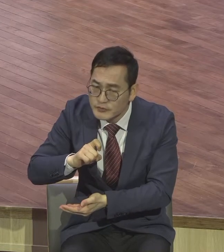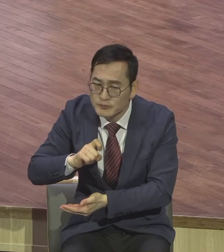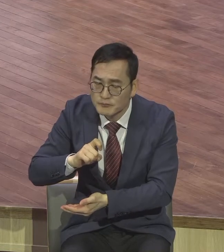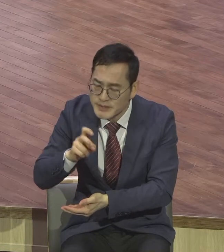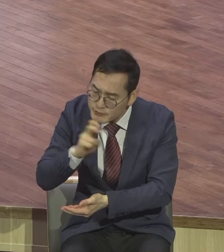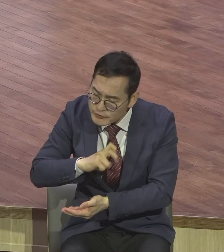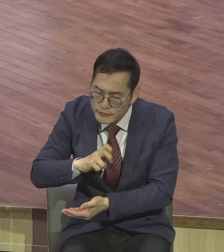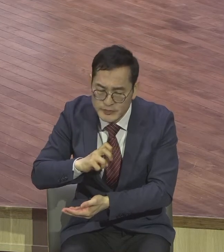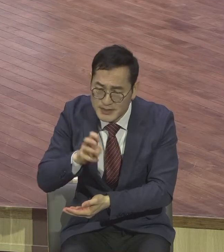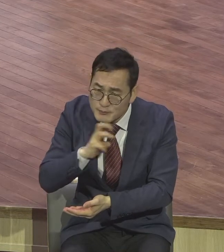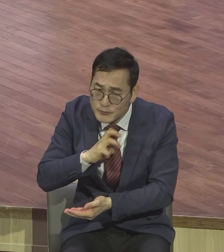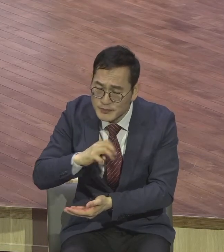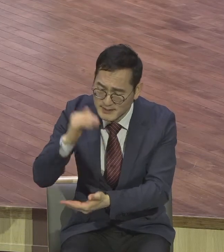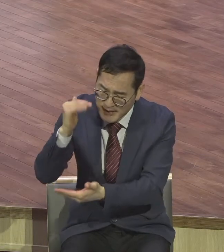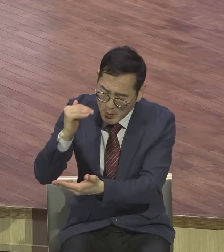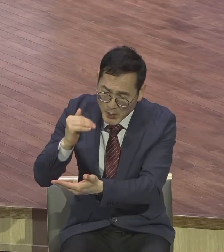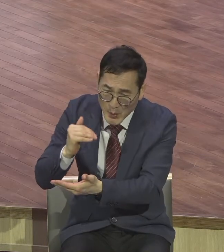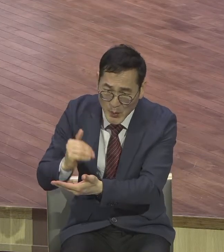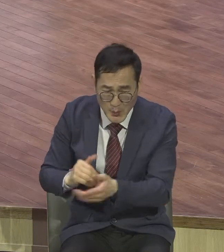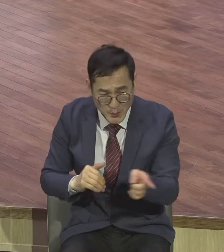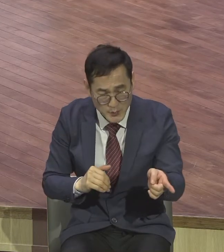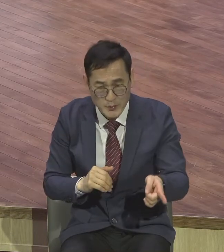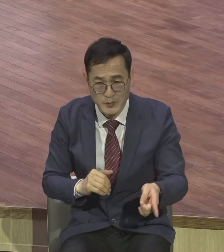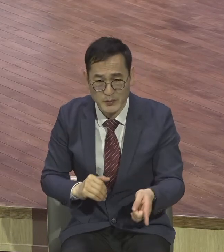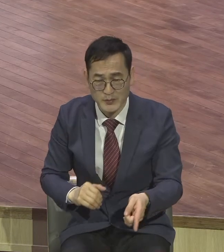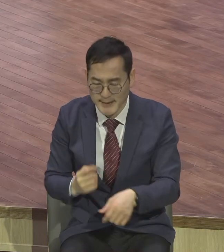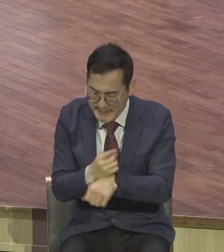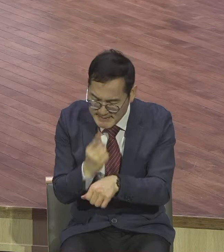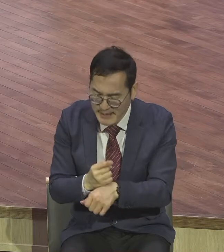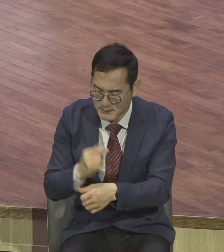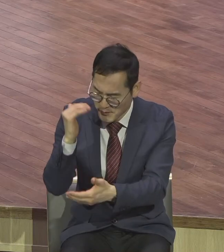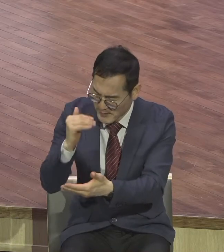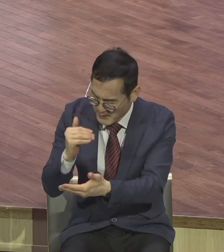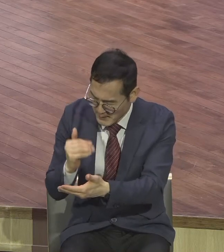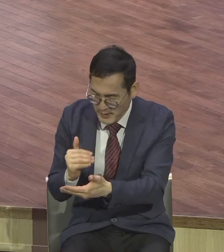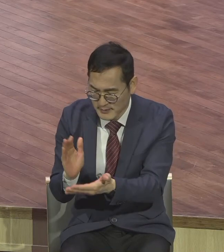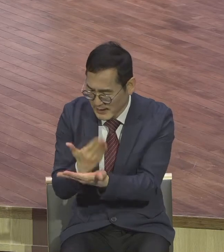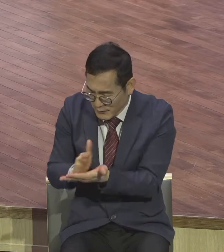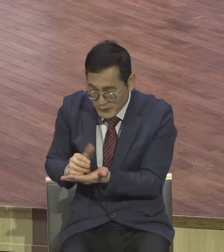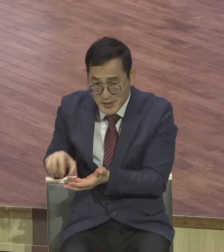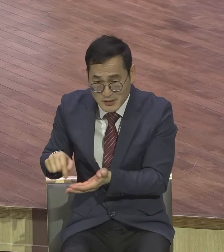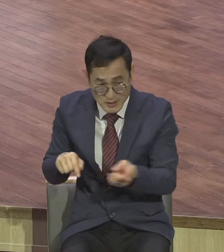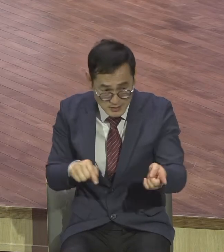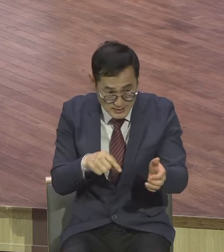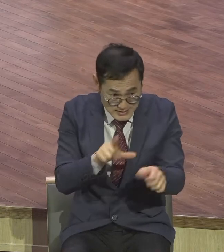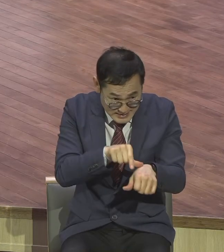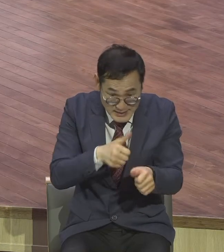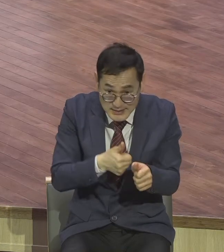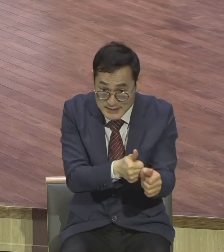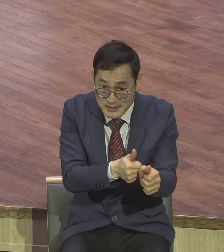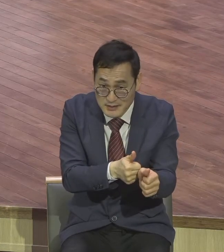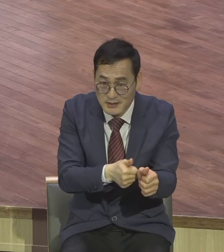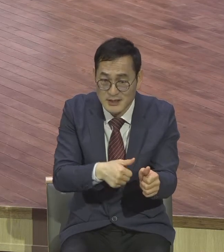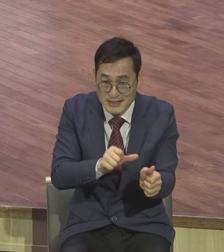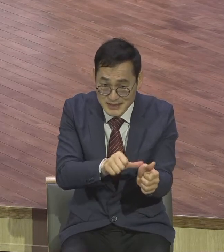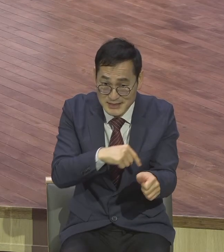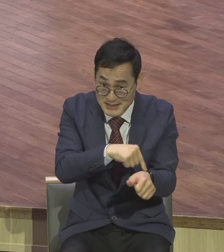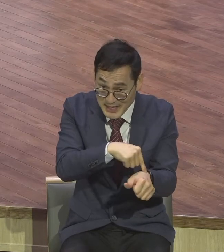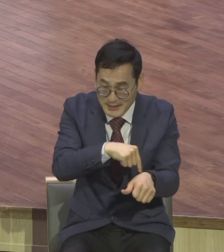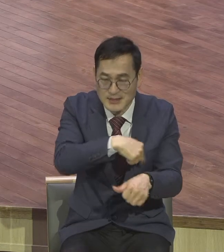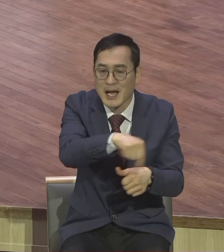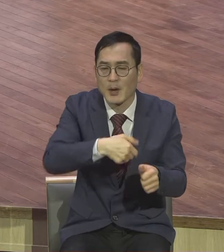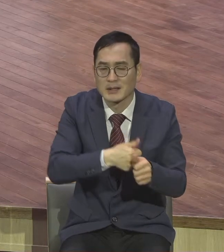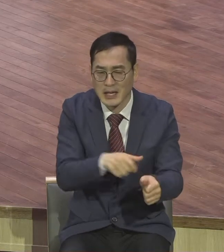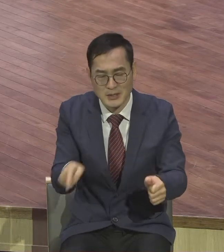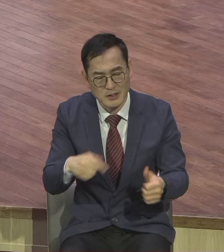20분짜리 30분짜리 상대 시간 방학 1시간짜리 얼마든지 할 수 있어야 돼요 그게 제자입니다 제자 최소한 영접 메시지는